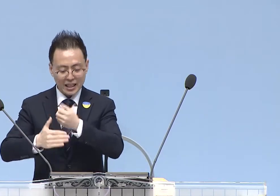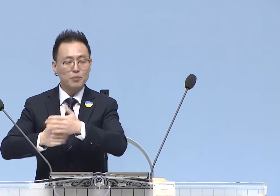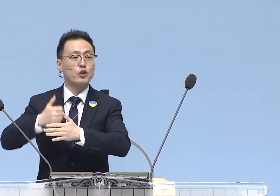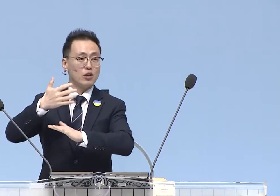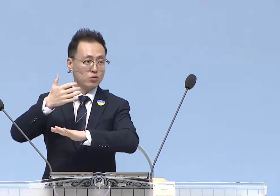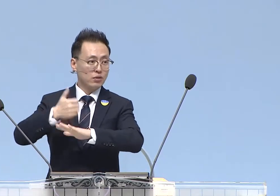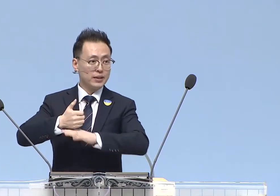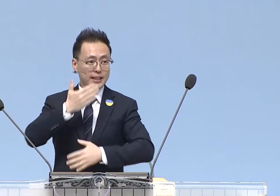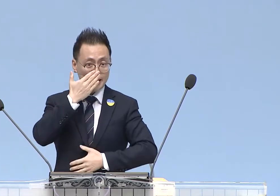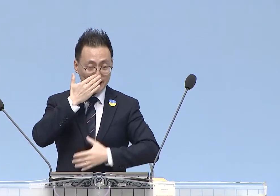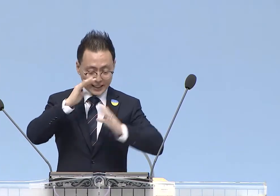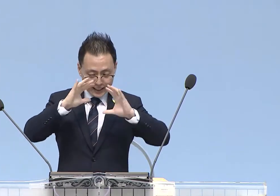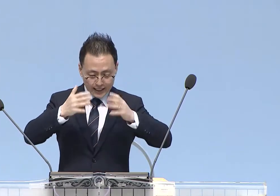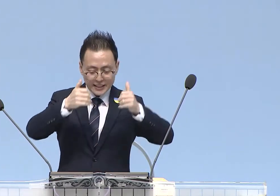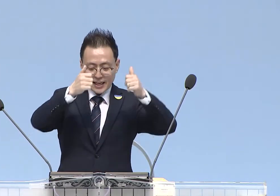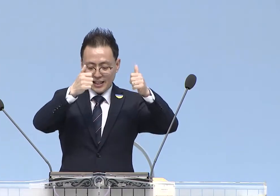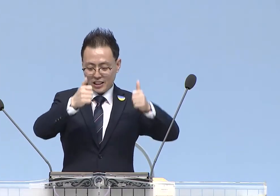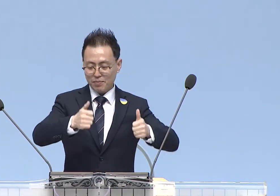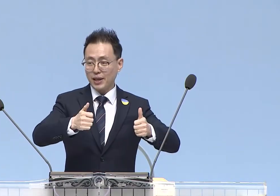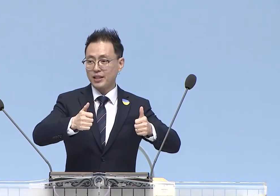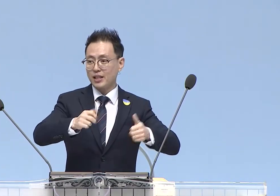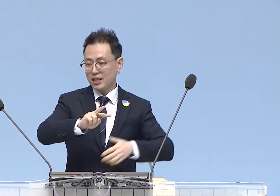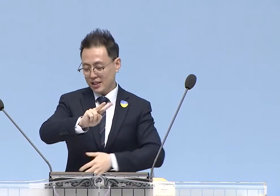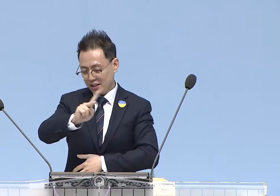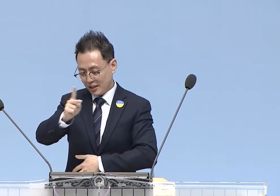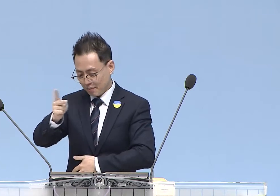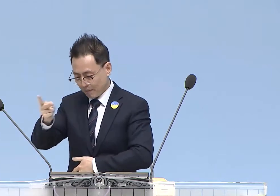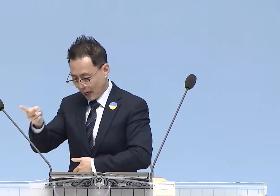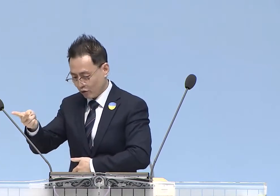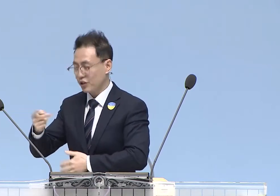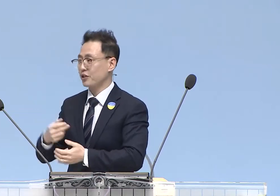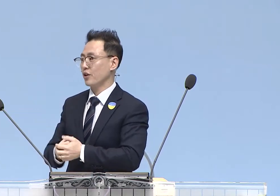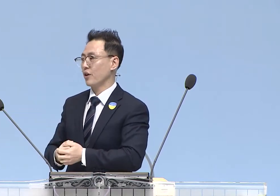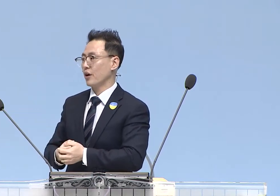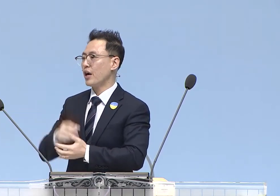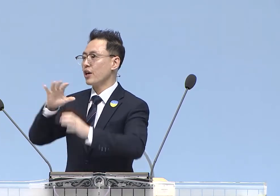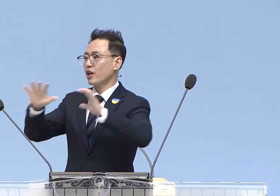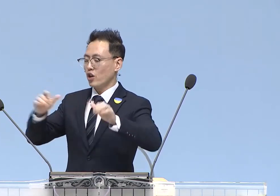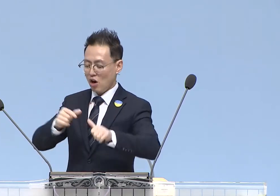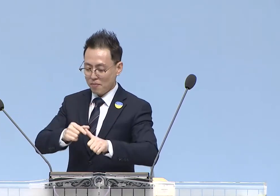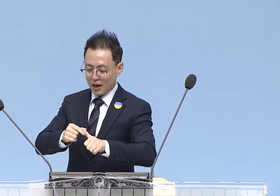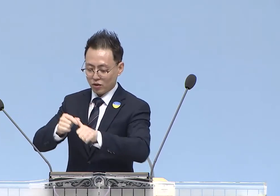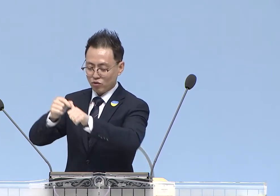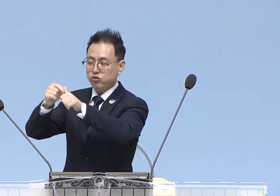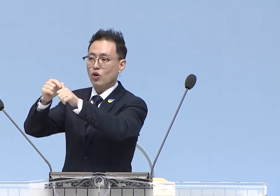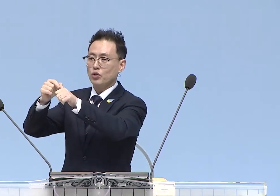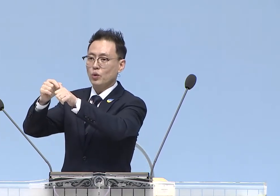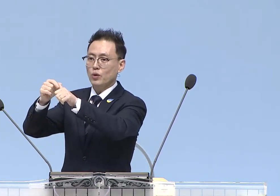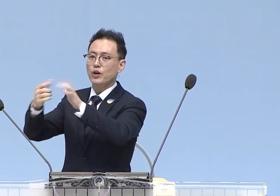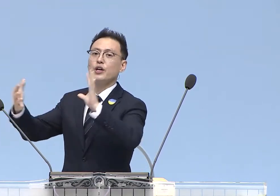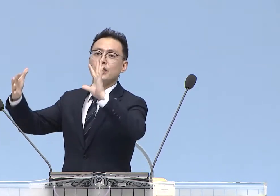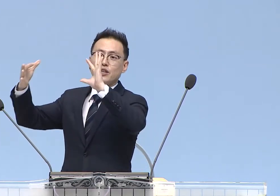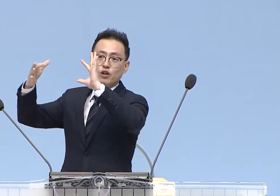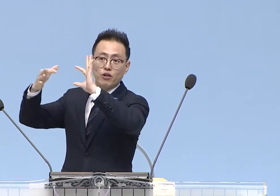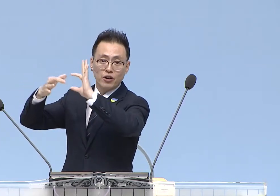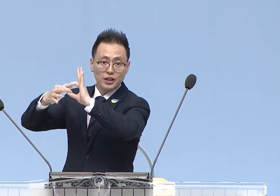하나님은 결국 이스라엘의 심판을 바꾸셔서 열방 구원으로